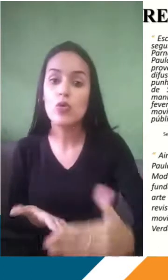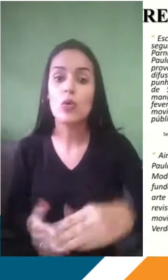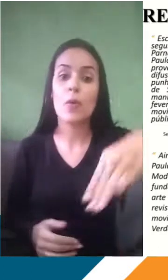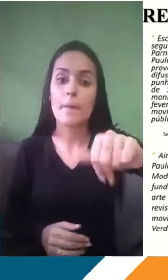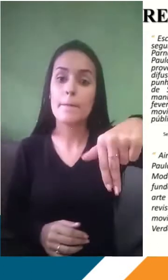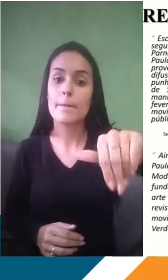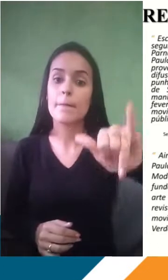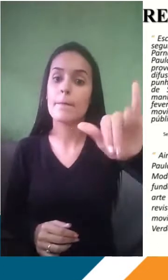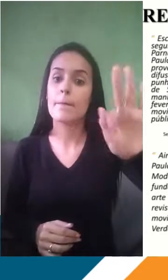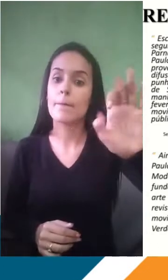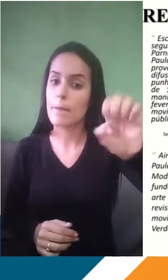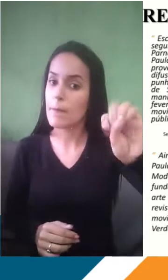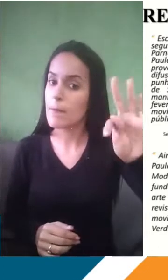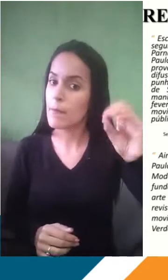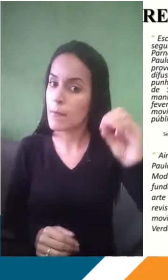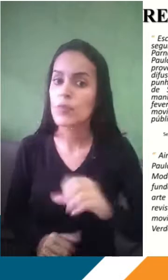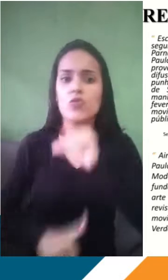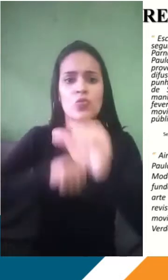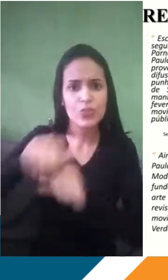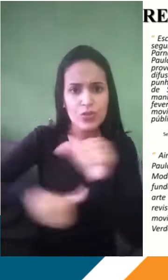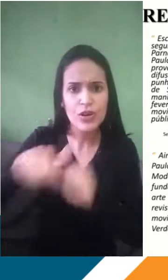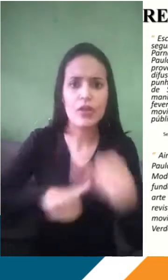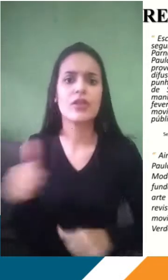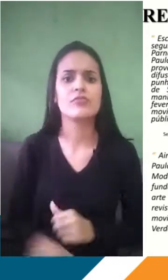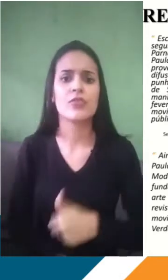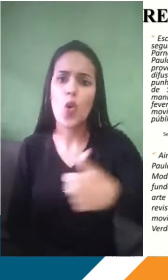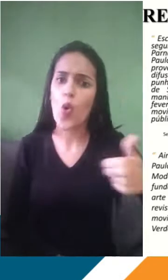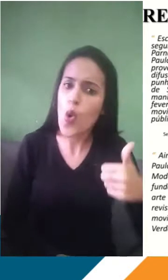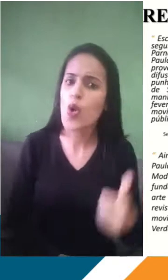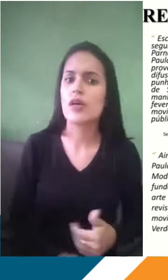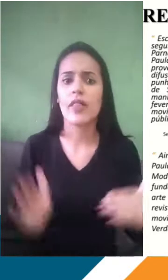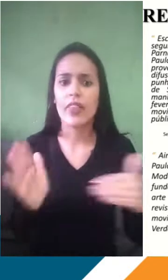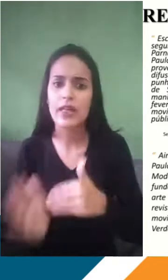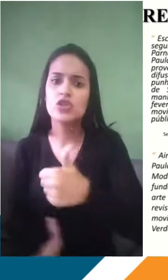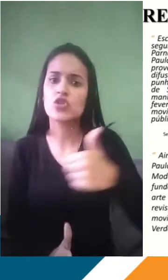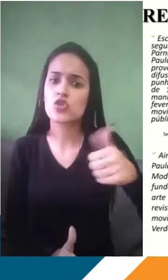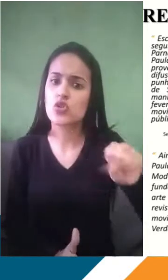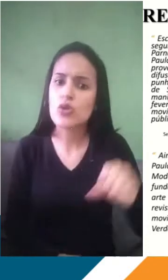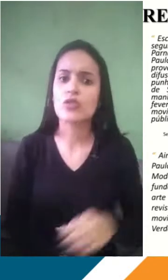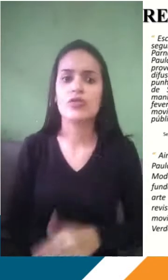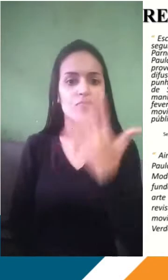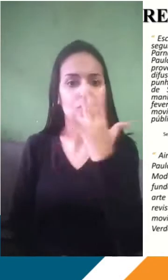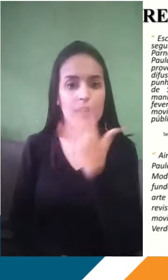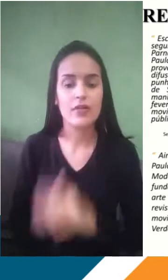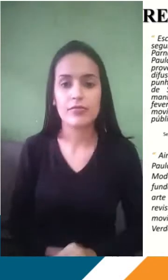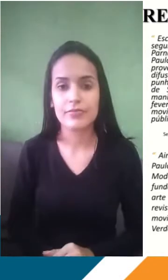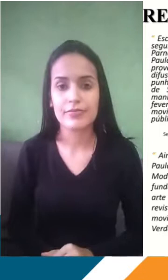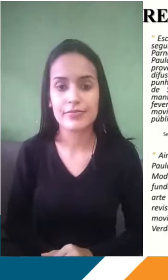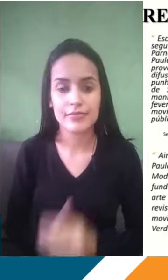11 e 18 de fevereiro de 1922. Apesar de suas intenções, o movimento gerou